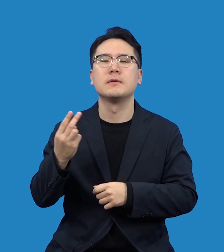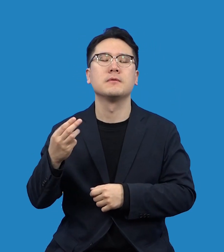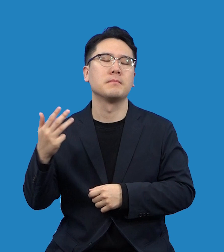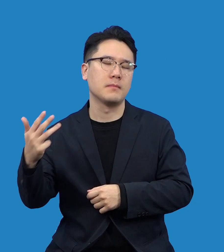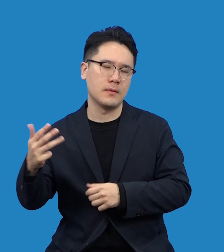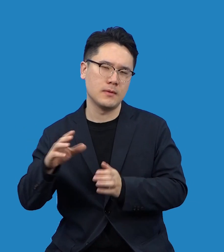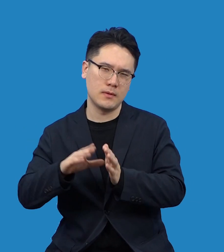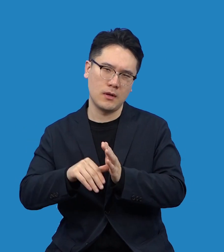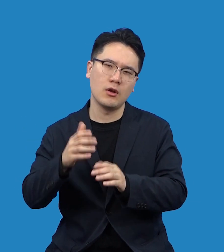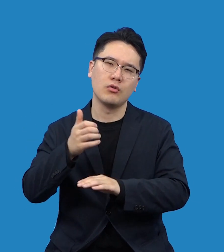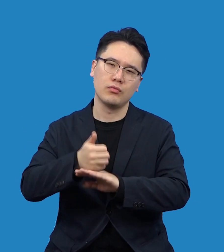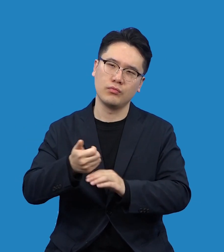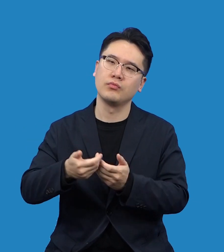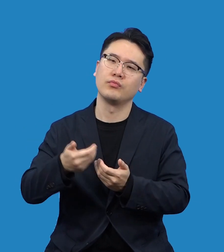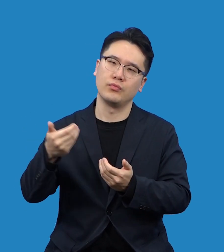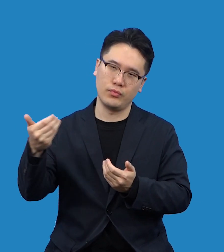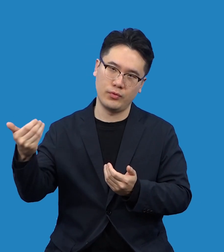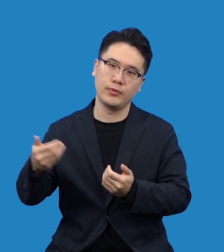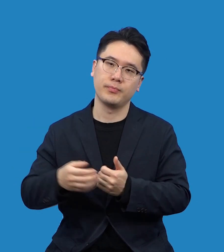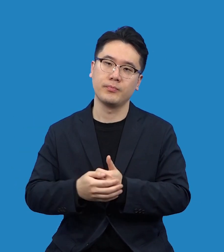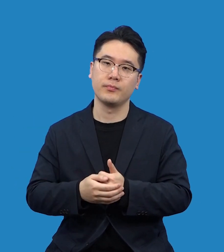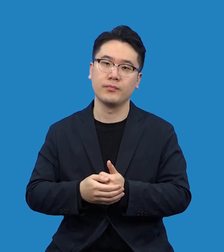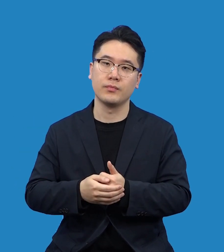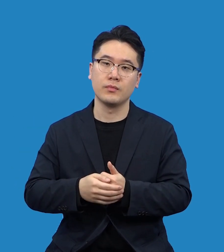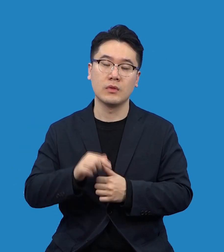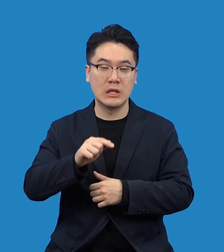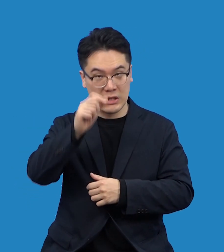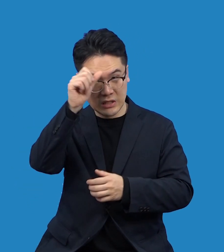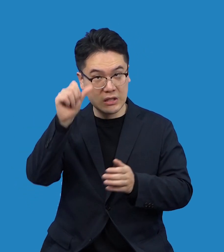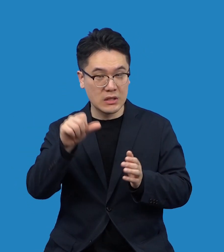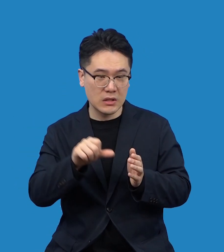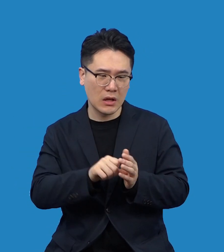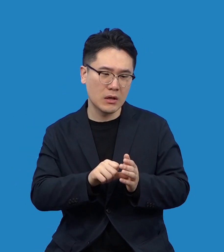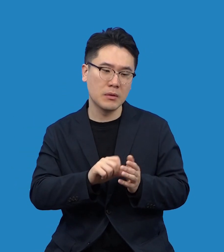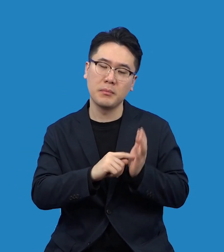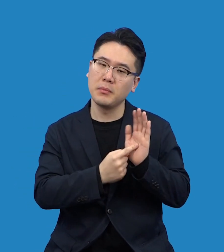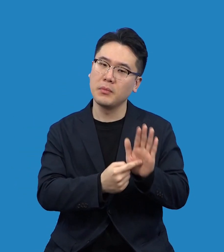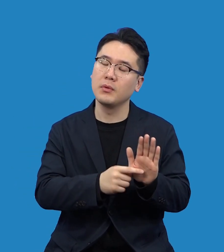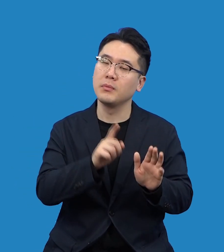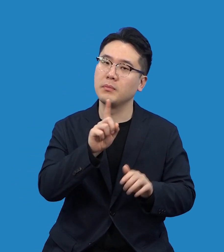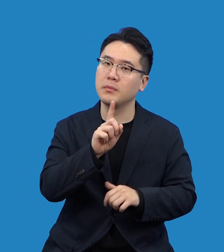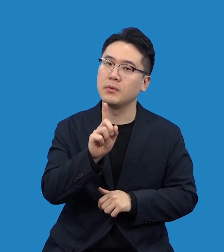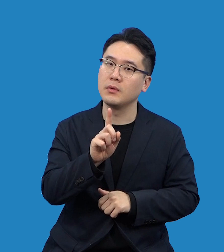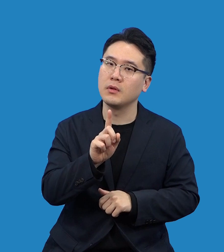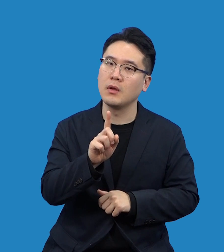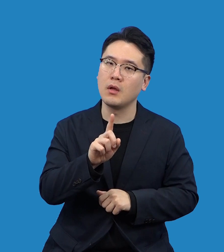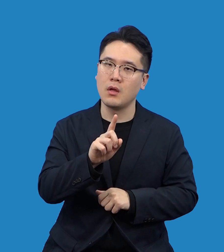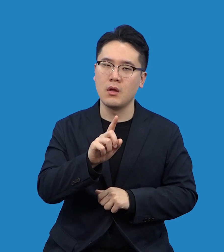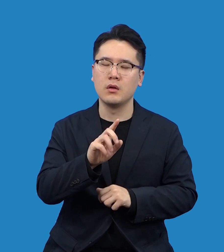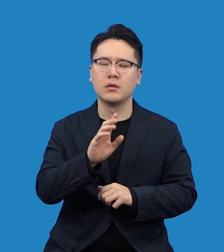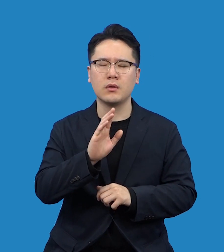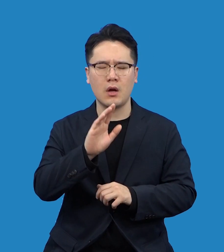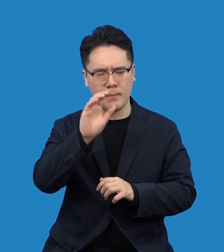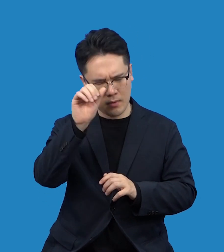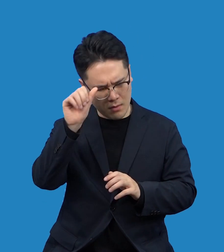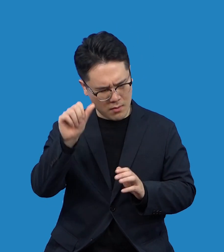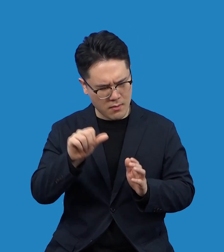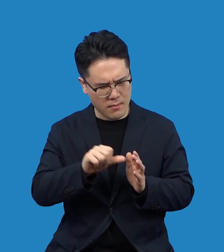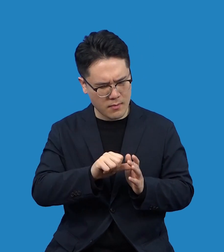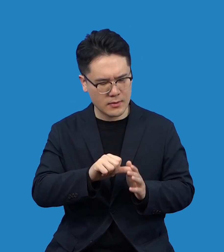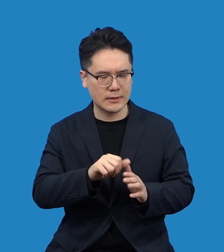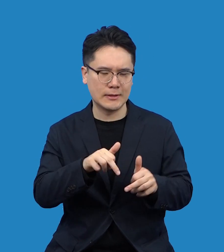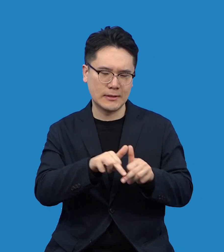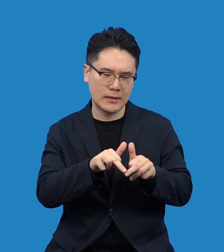그분의 생애를 한마디로 표현하면 평생 장애를 가지고 살아왔는데 종말적인 그때